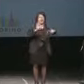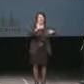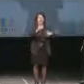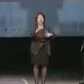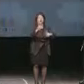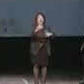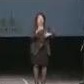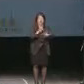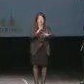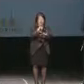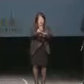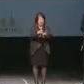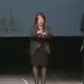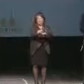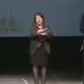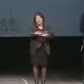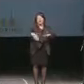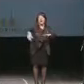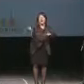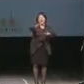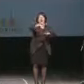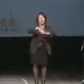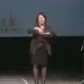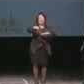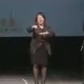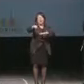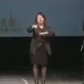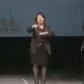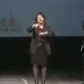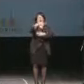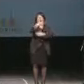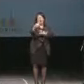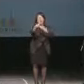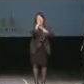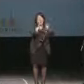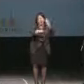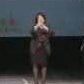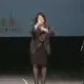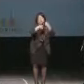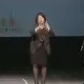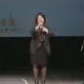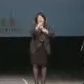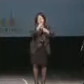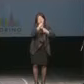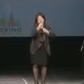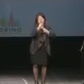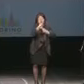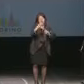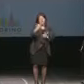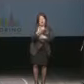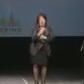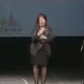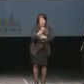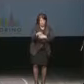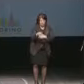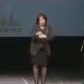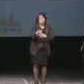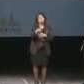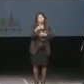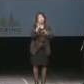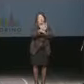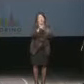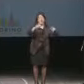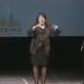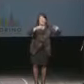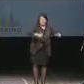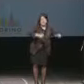collaborazione con alcuni partner di sicuro ci sarà Rosso Pomodoro e ci